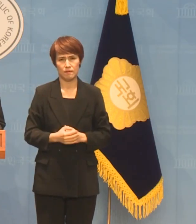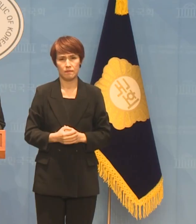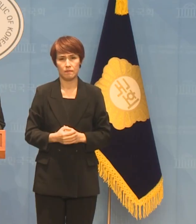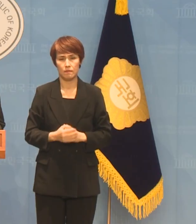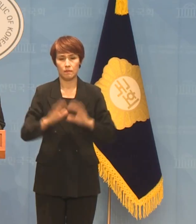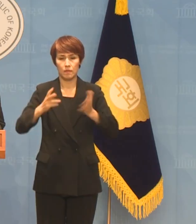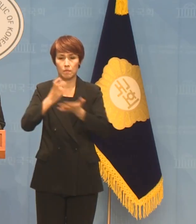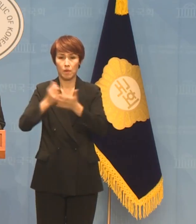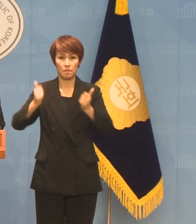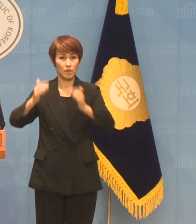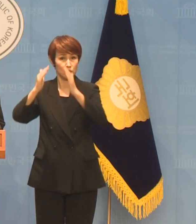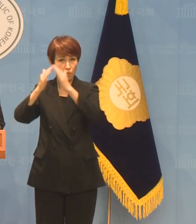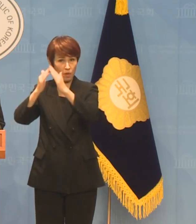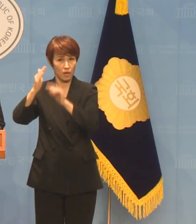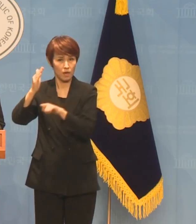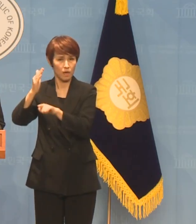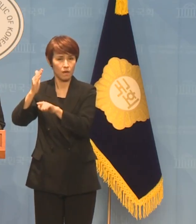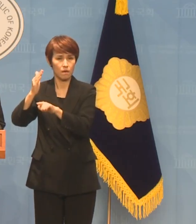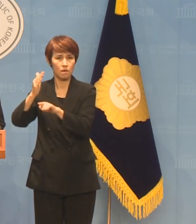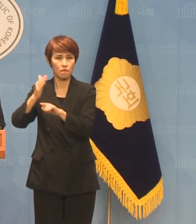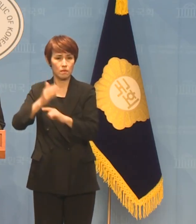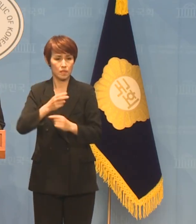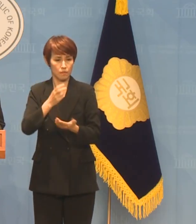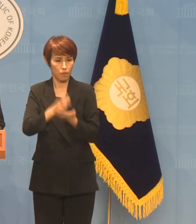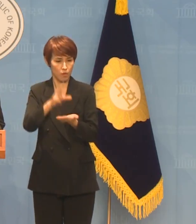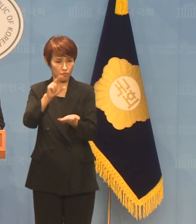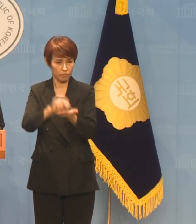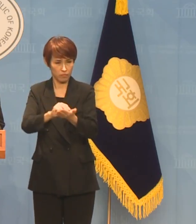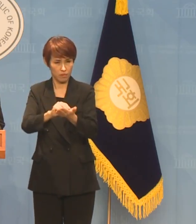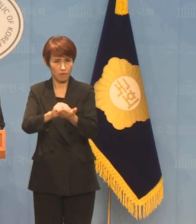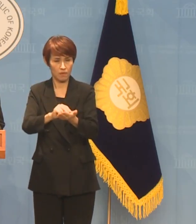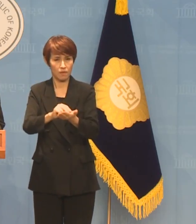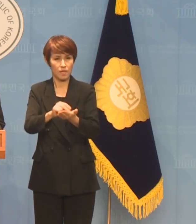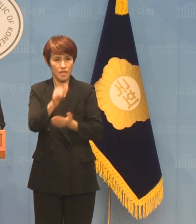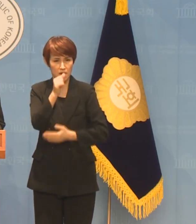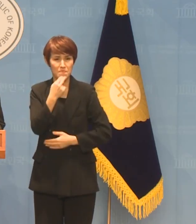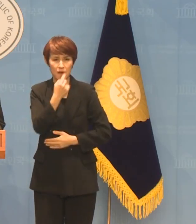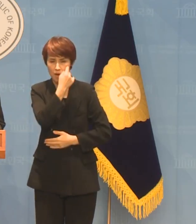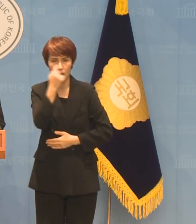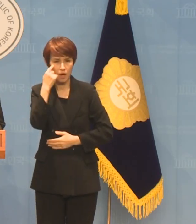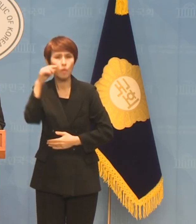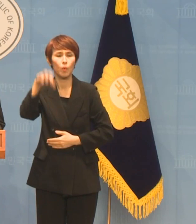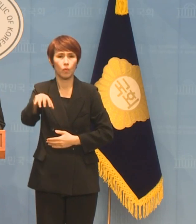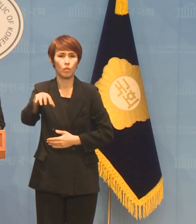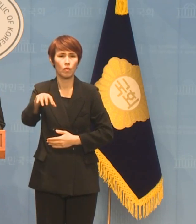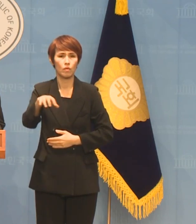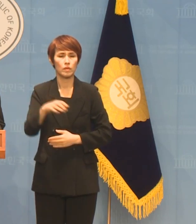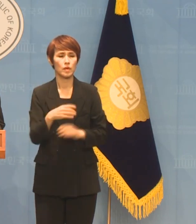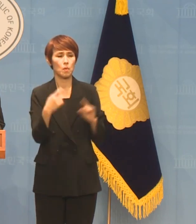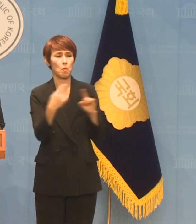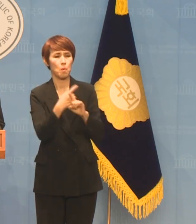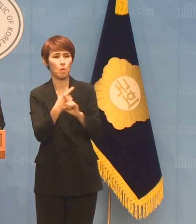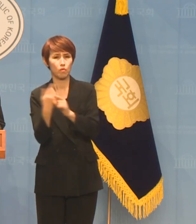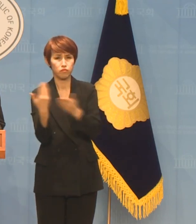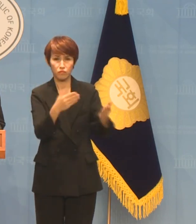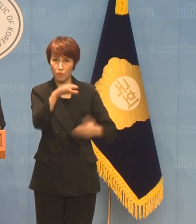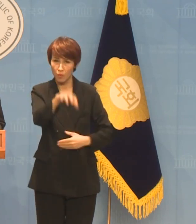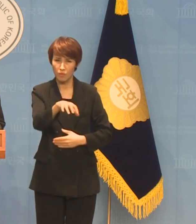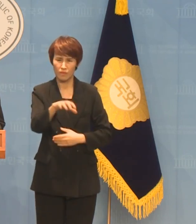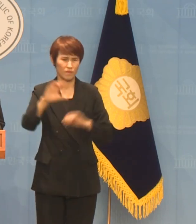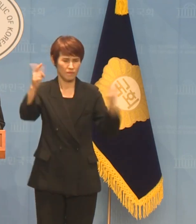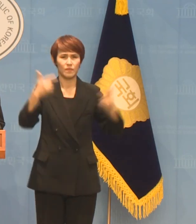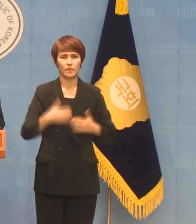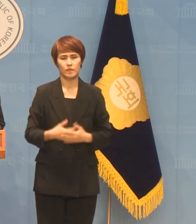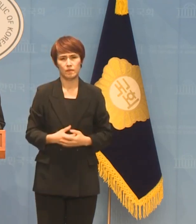헌재가 헌법적 하자를 판단하는 기관이지 보수하는 기관입니까?